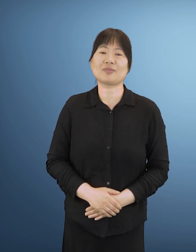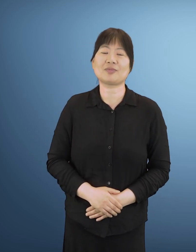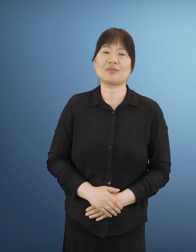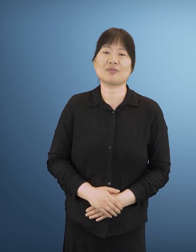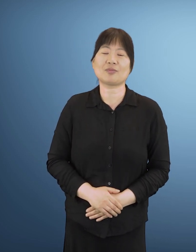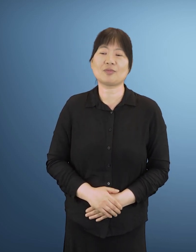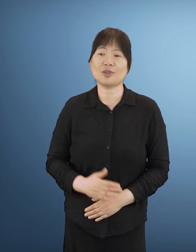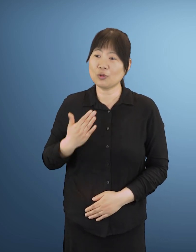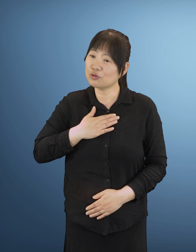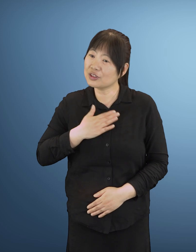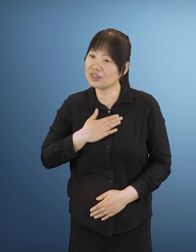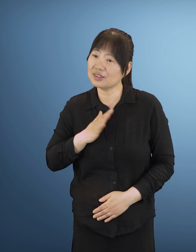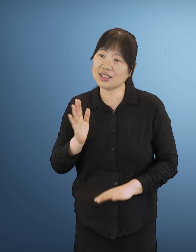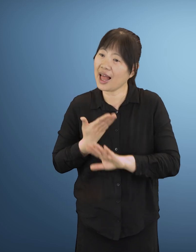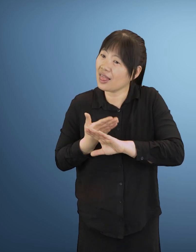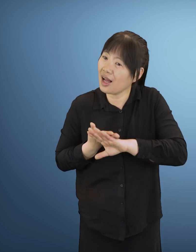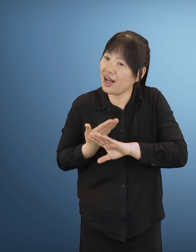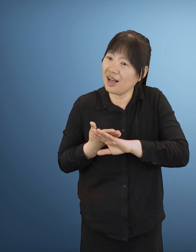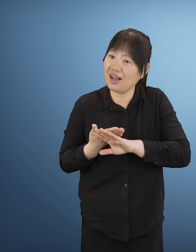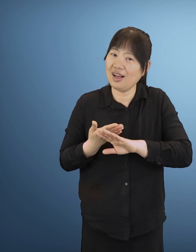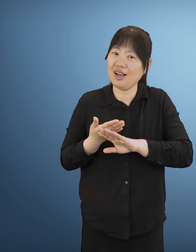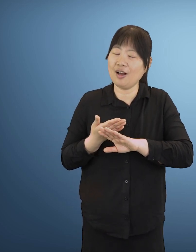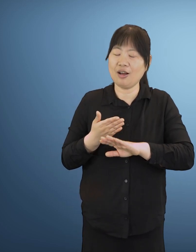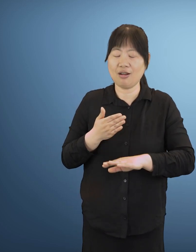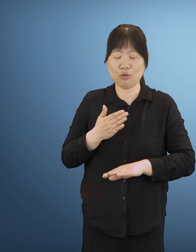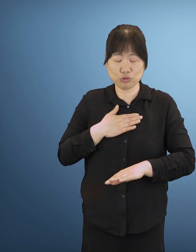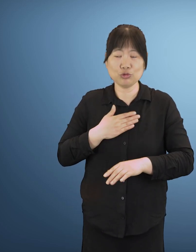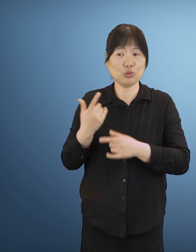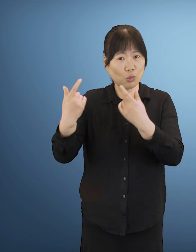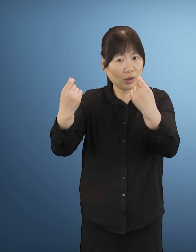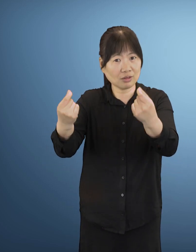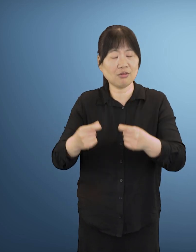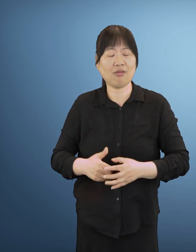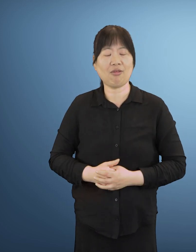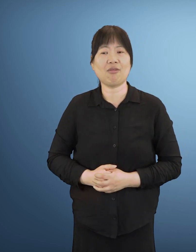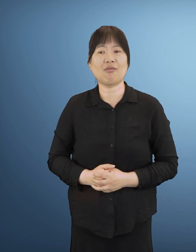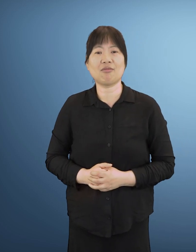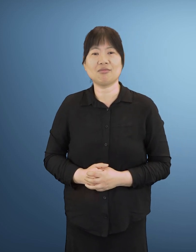같으면 안 그러겠냐고요? 우리도 마찬가지예요.